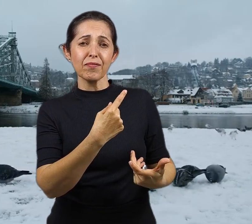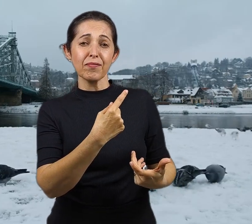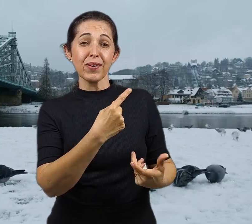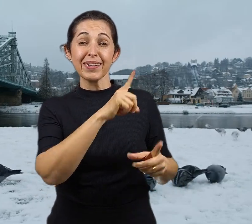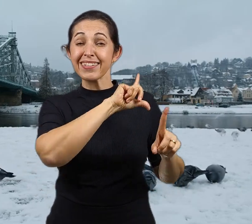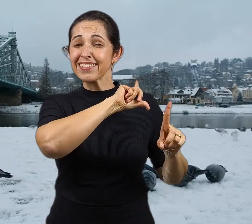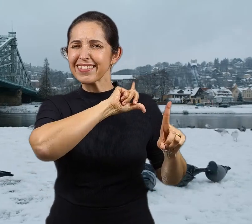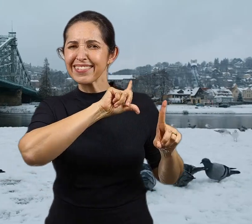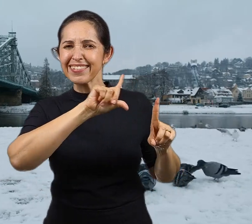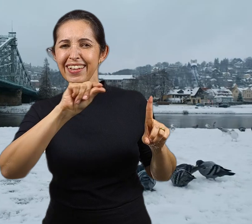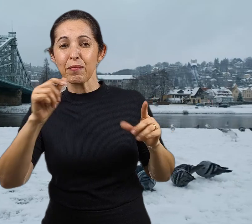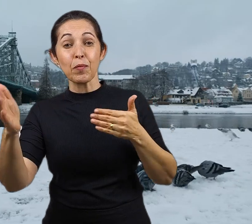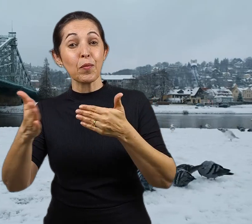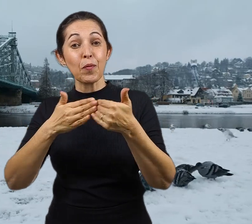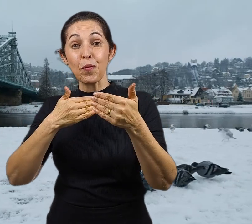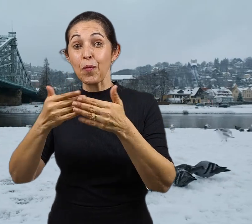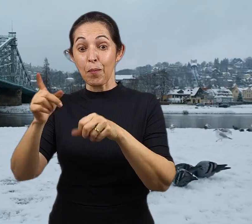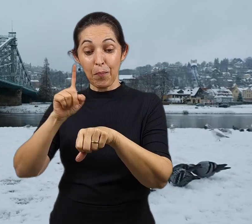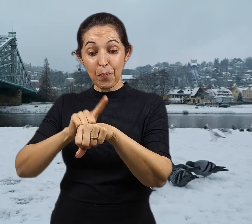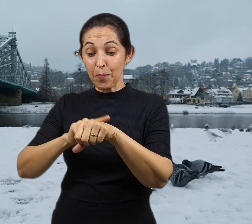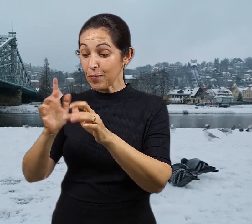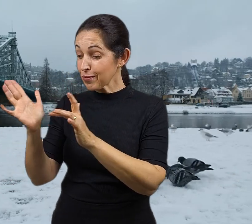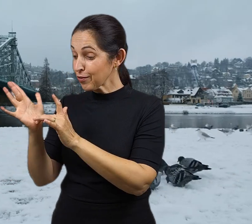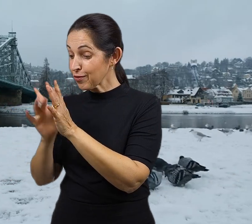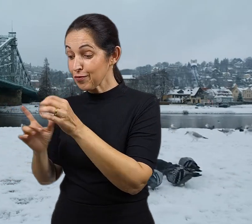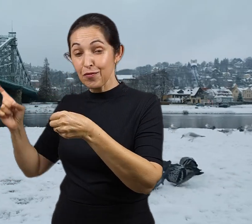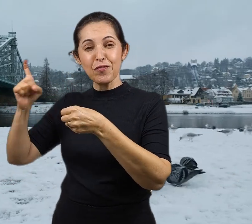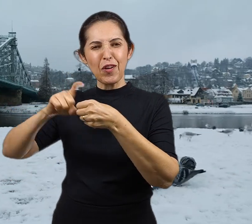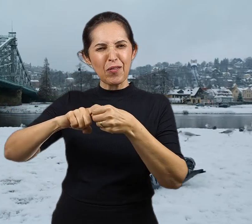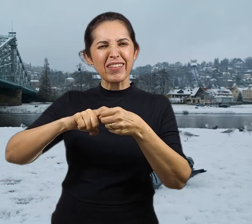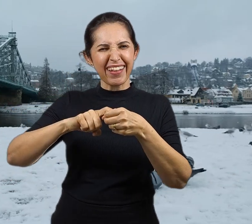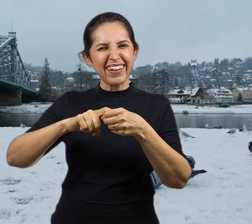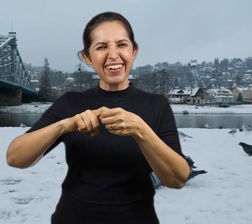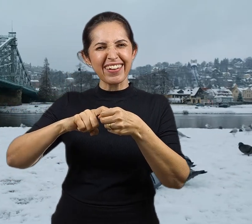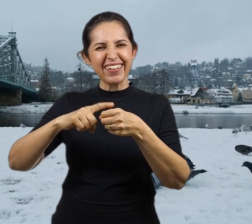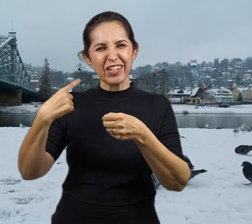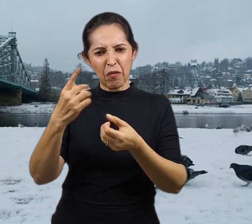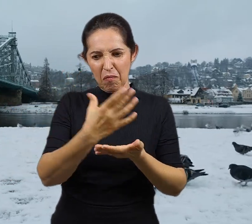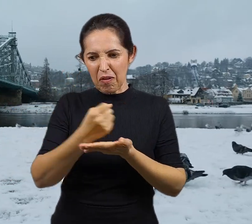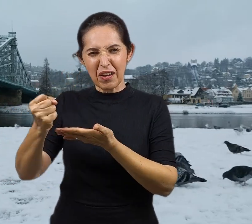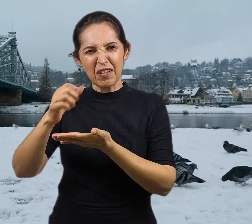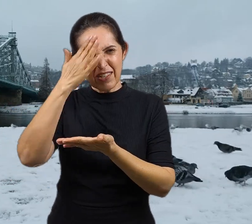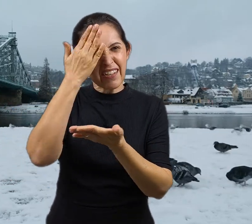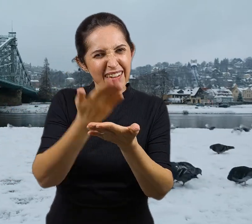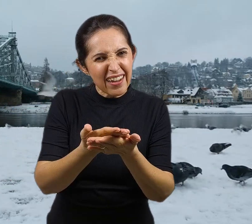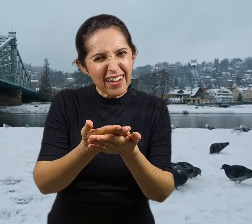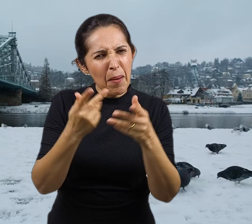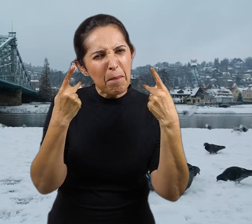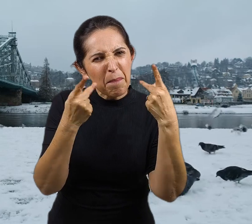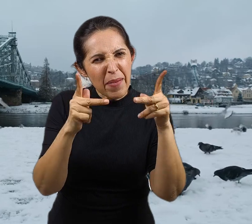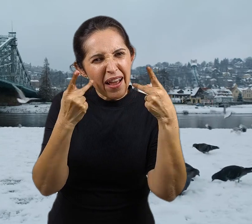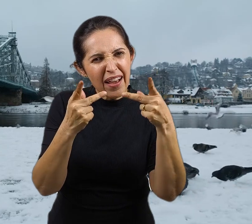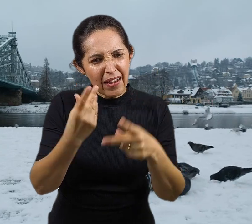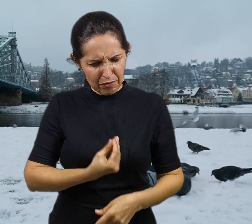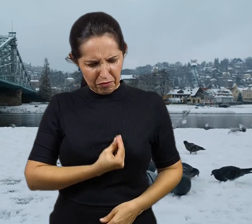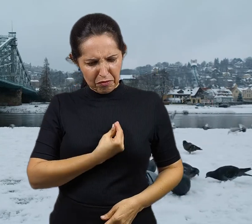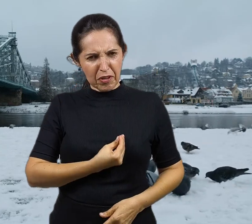Nós cremos nisso? Amém. Pregamos isso? Vivemos isso? Ou a volta de Jesus é uma coisa